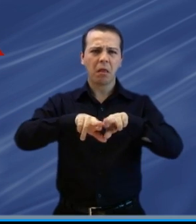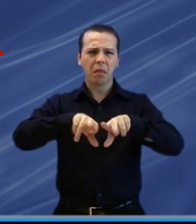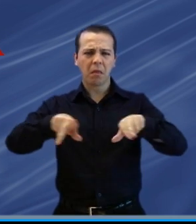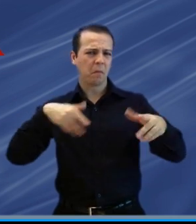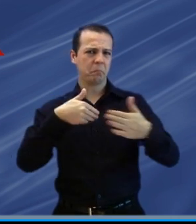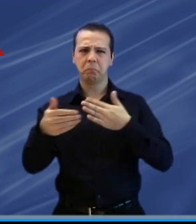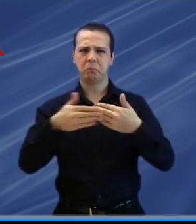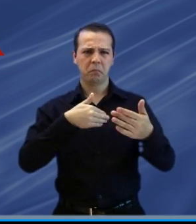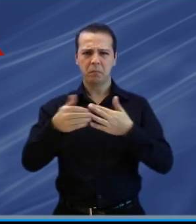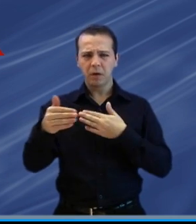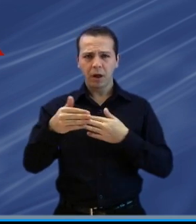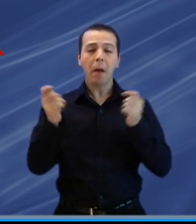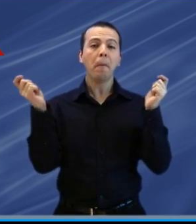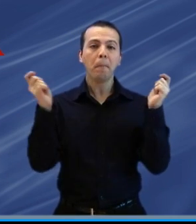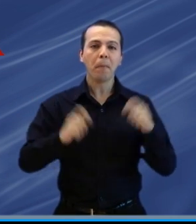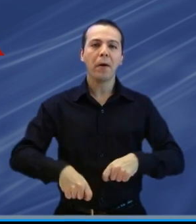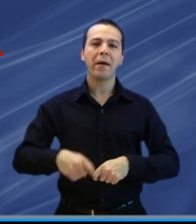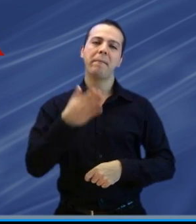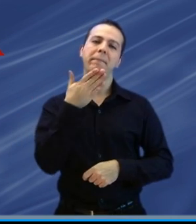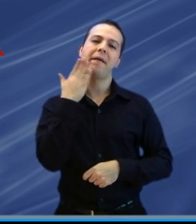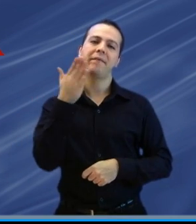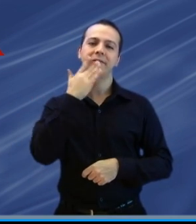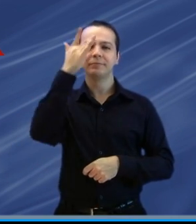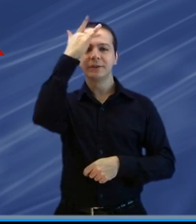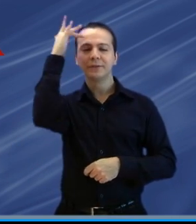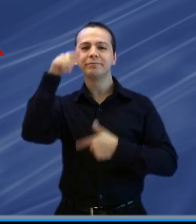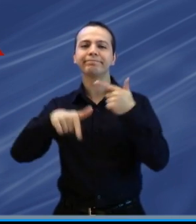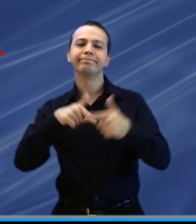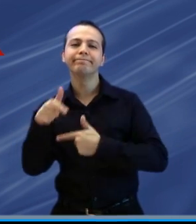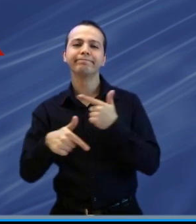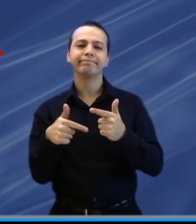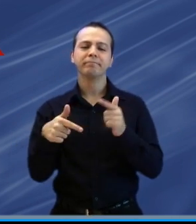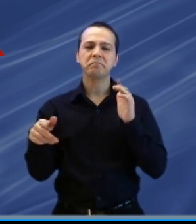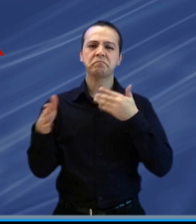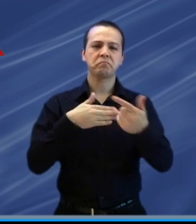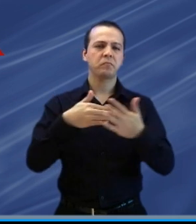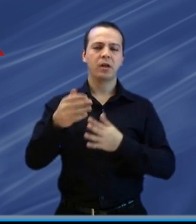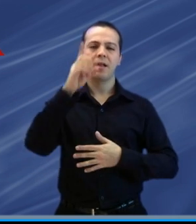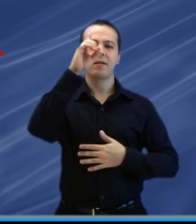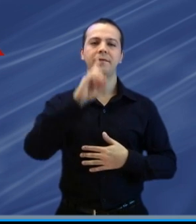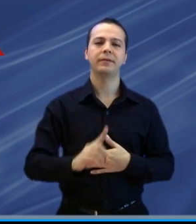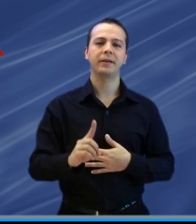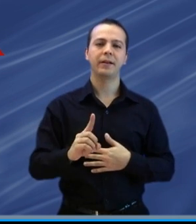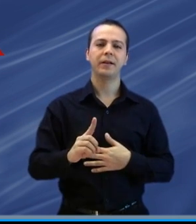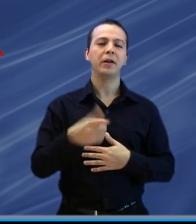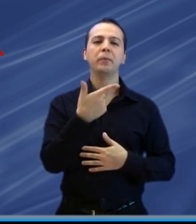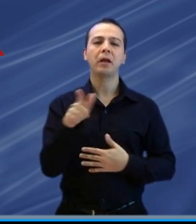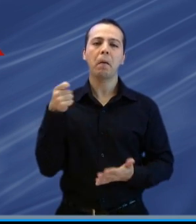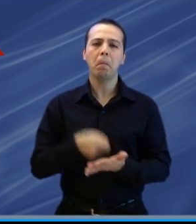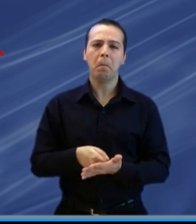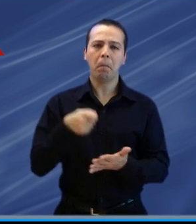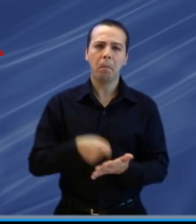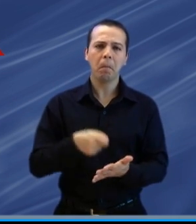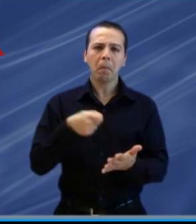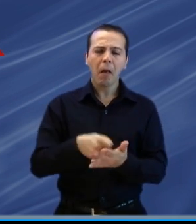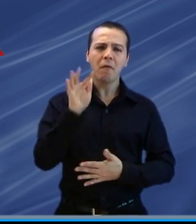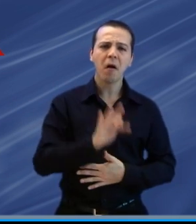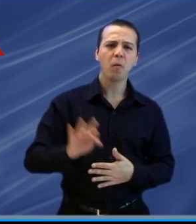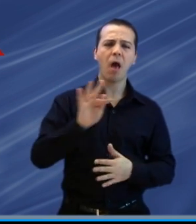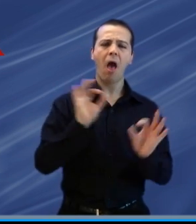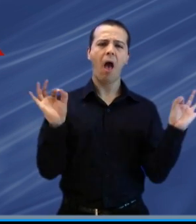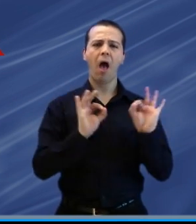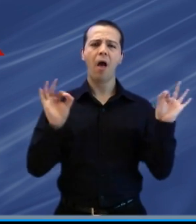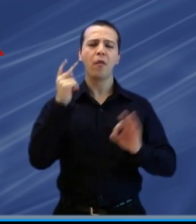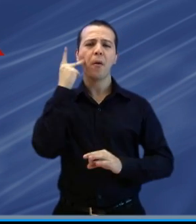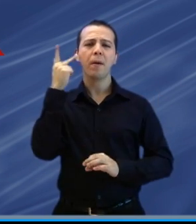um modo geral, poderiam, se recebessem algum tipo de benefício, algum tipo de isenção, e eu não saberia dizer